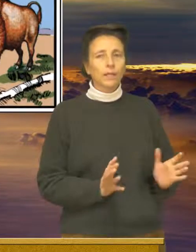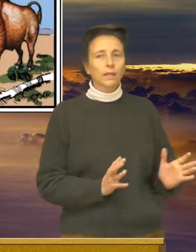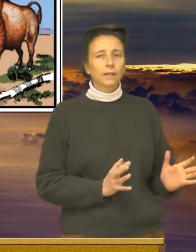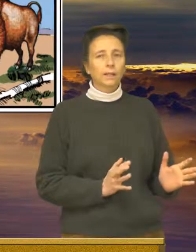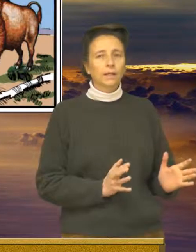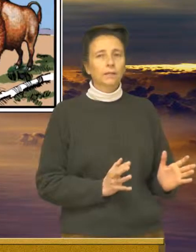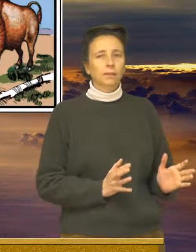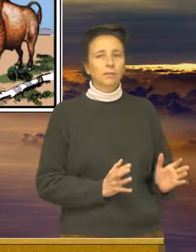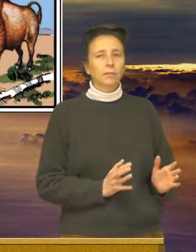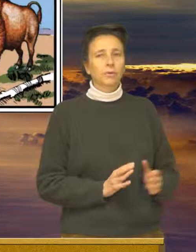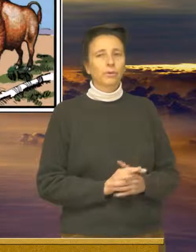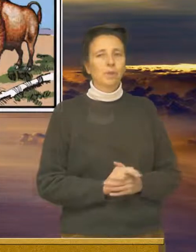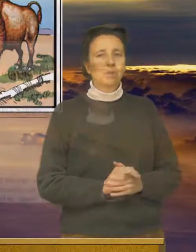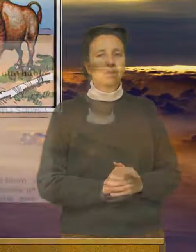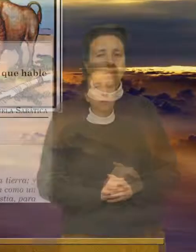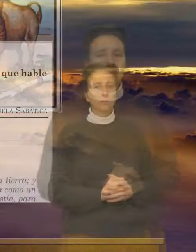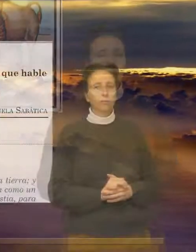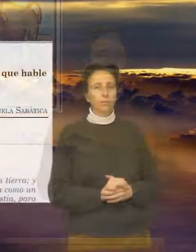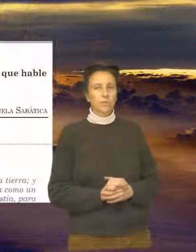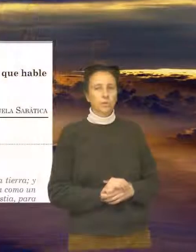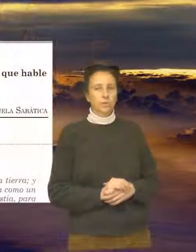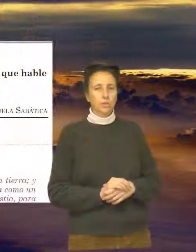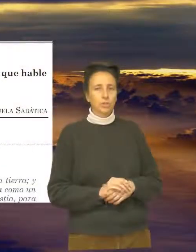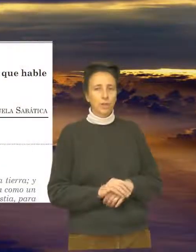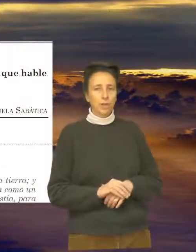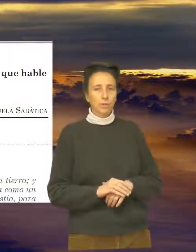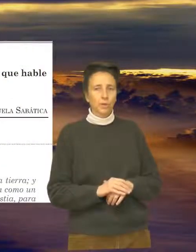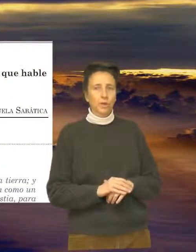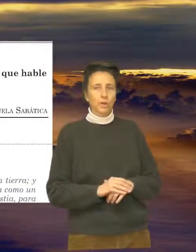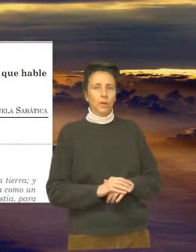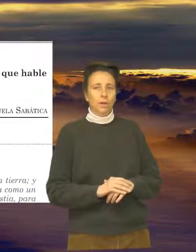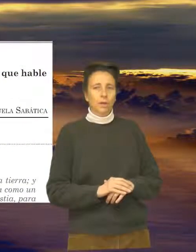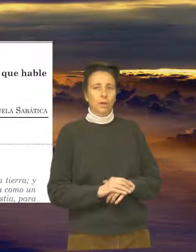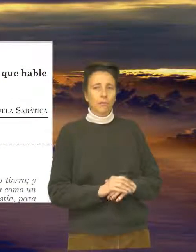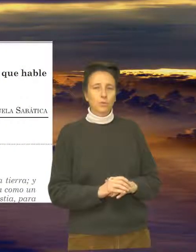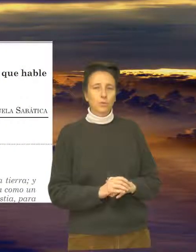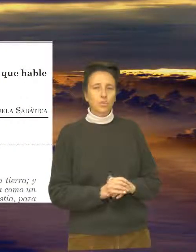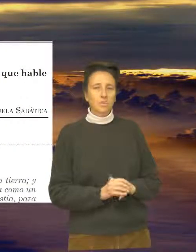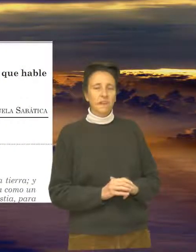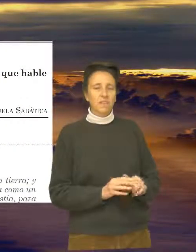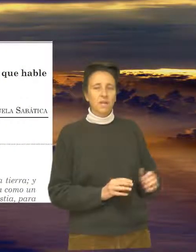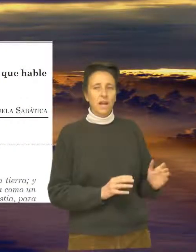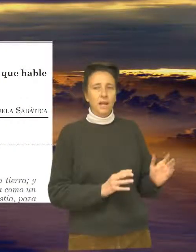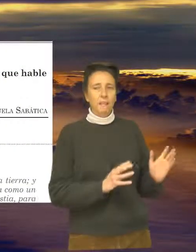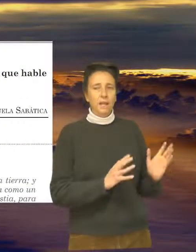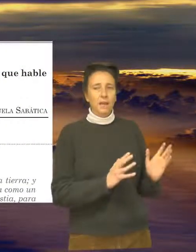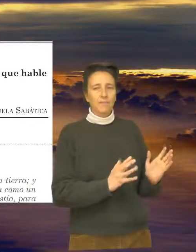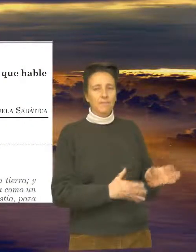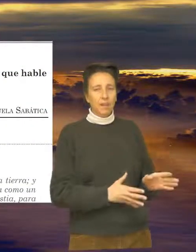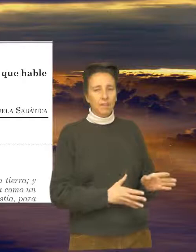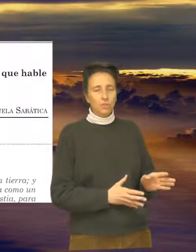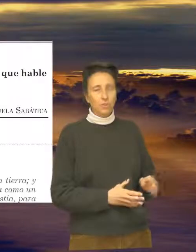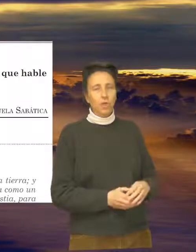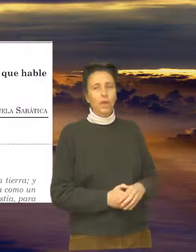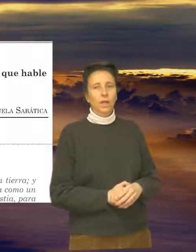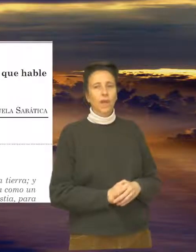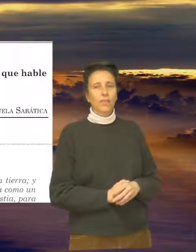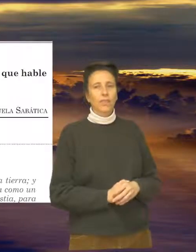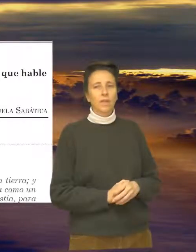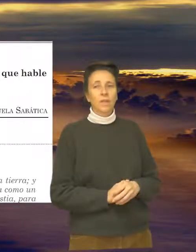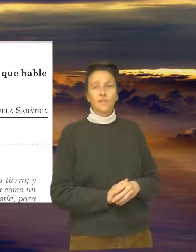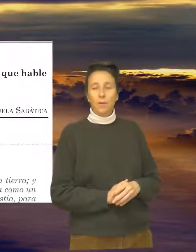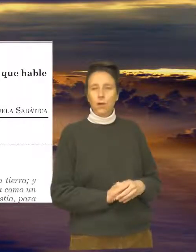algo en el tiempo de acuerdo a las lecciones que hemos estudiado. Hemos considerado ya la bestia que